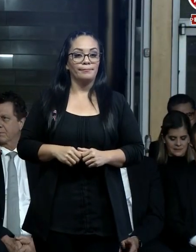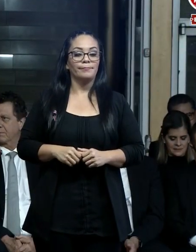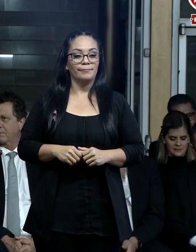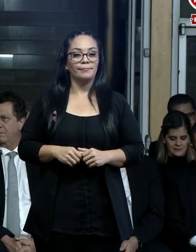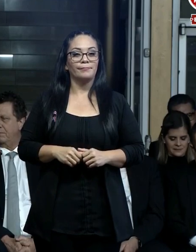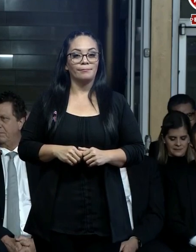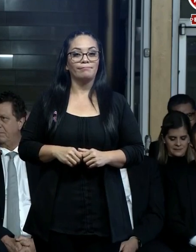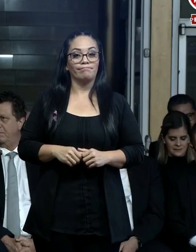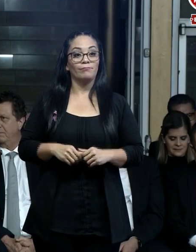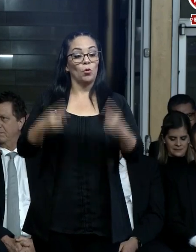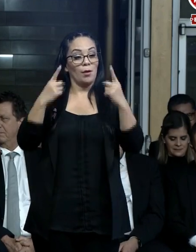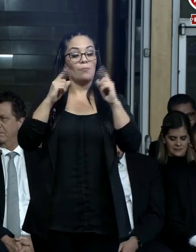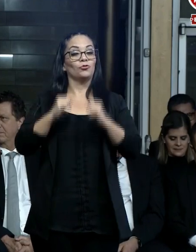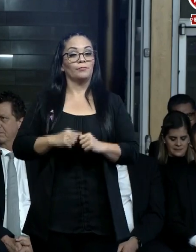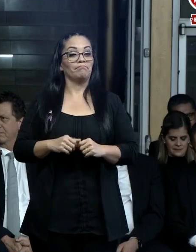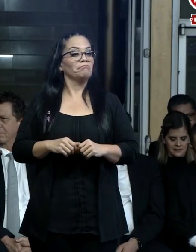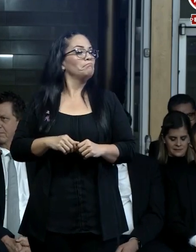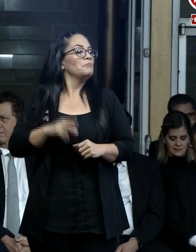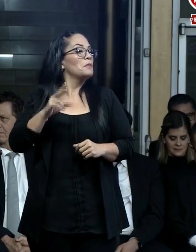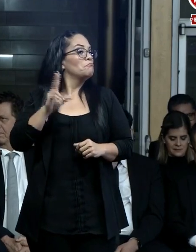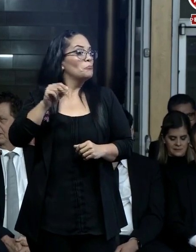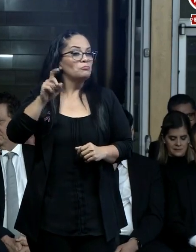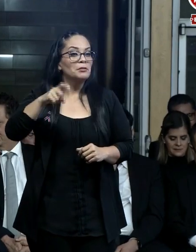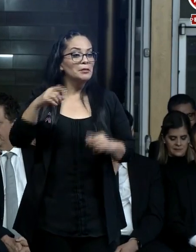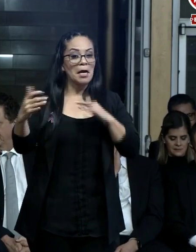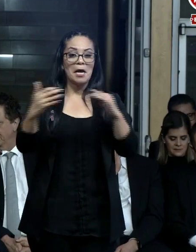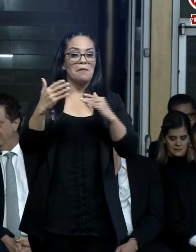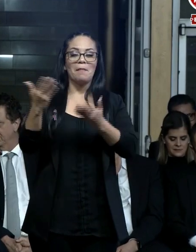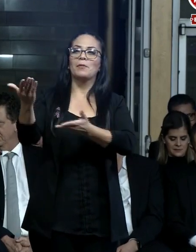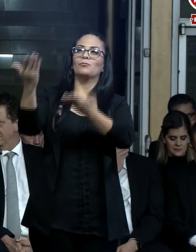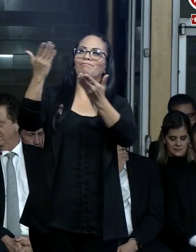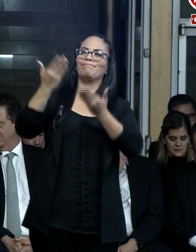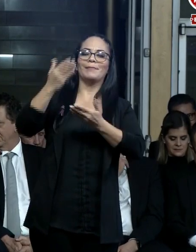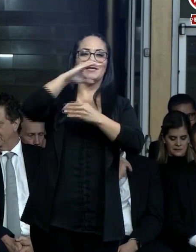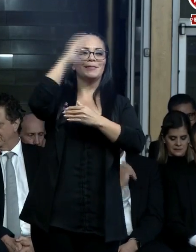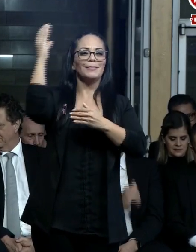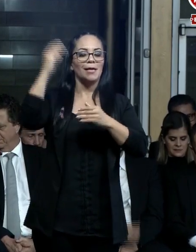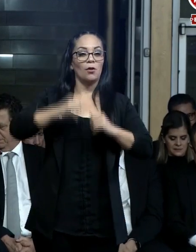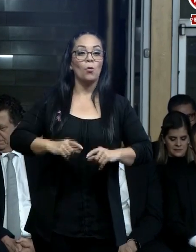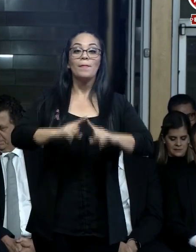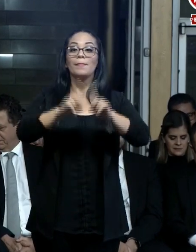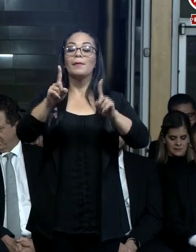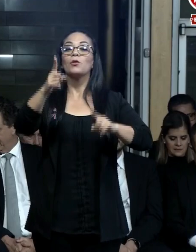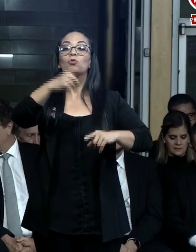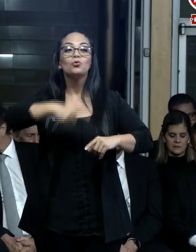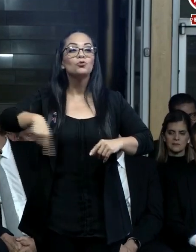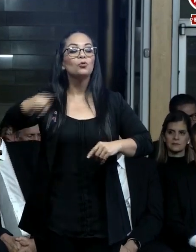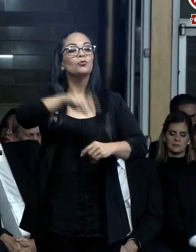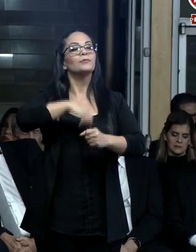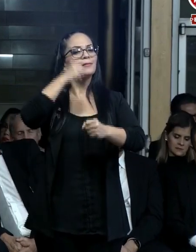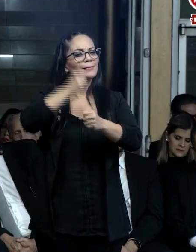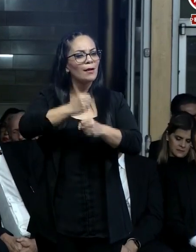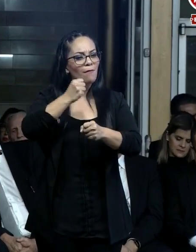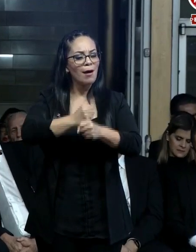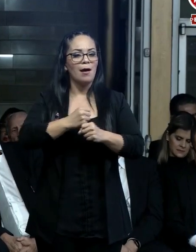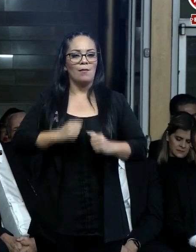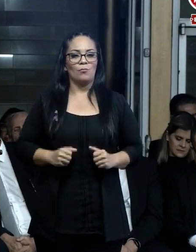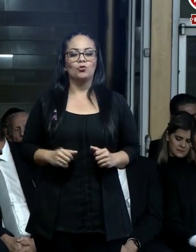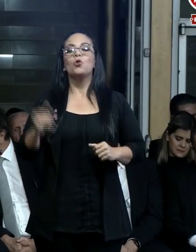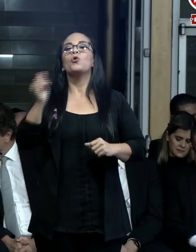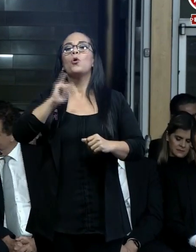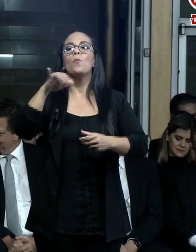sin necesidad de una guerra, nos cayó del cielo, pero que nosotros trabajamos como